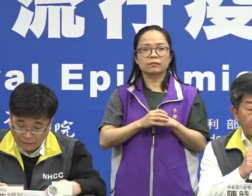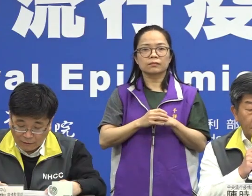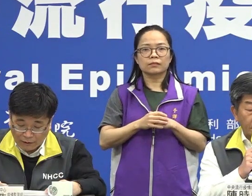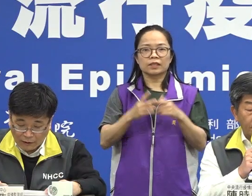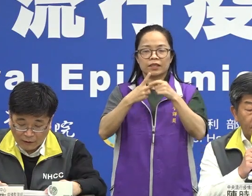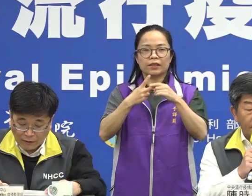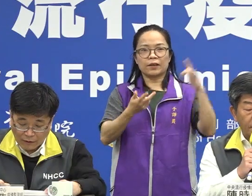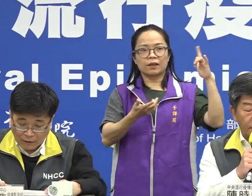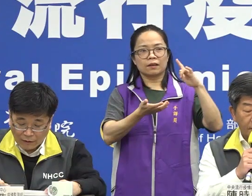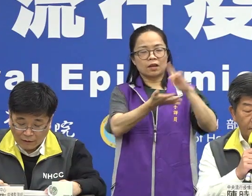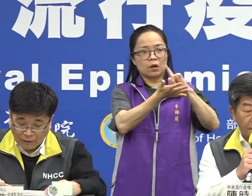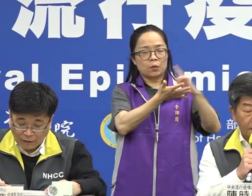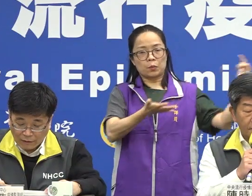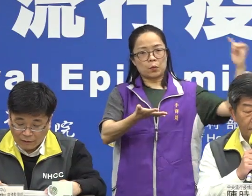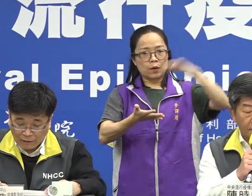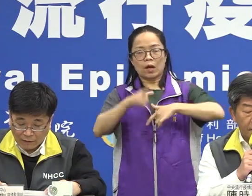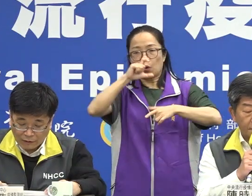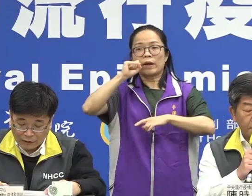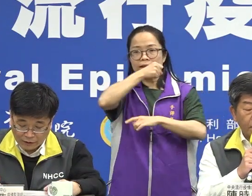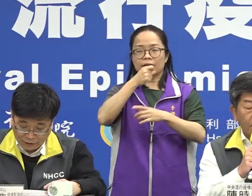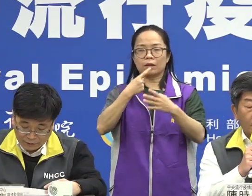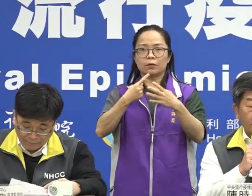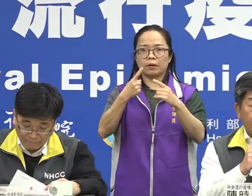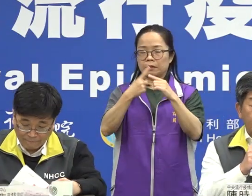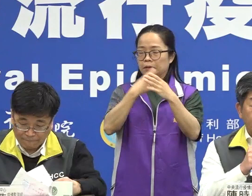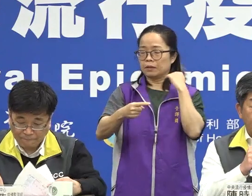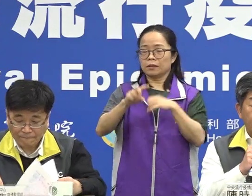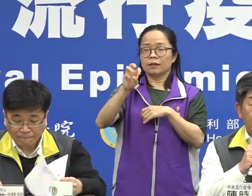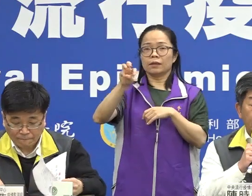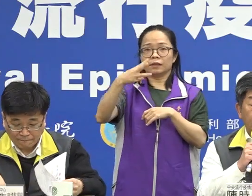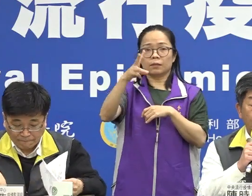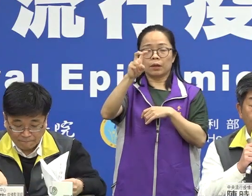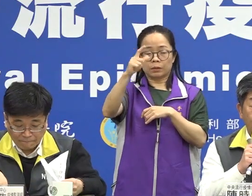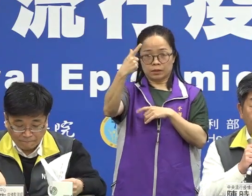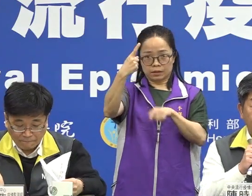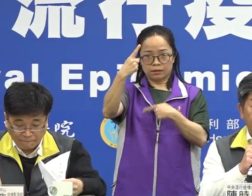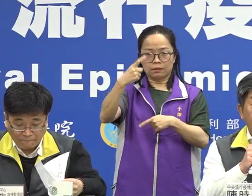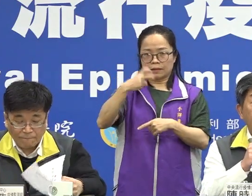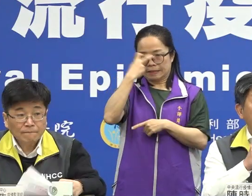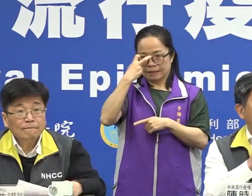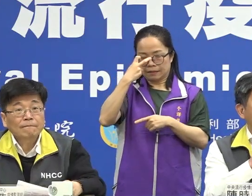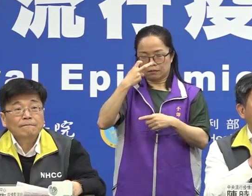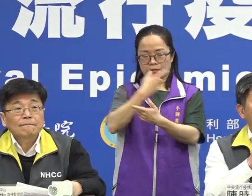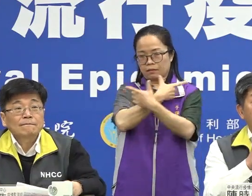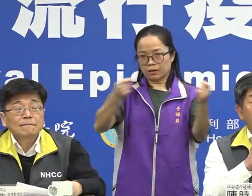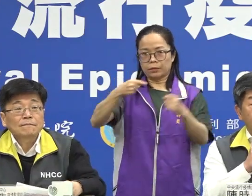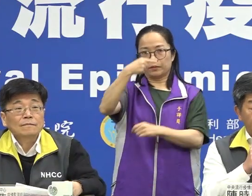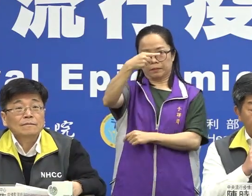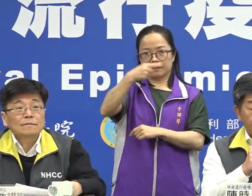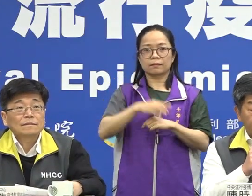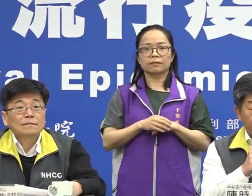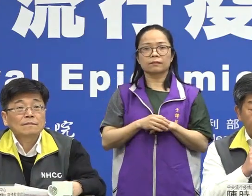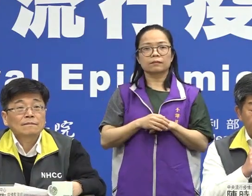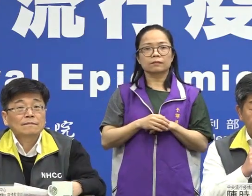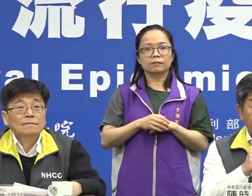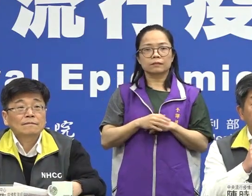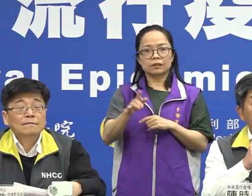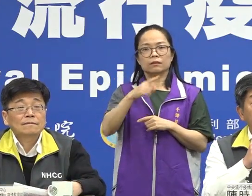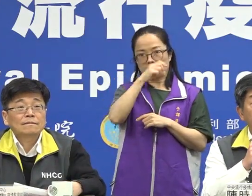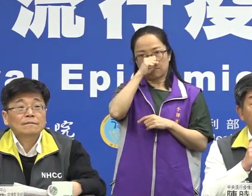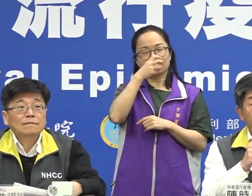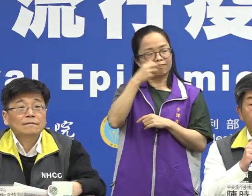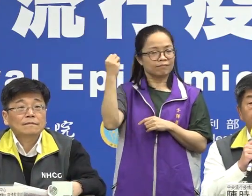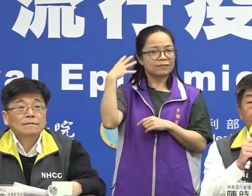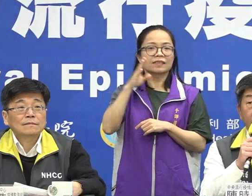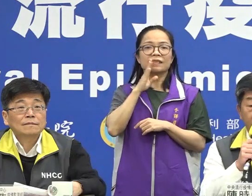批武汉包机返台的361人，我们在裁剪全部都是阴性。那当然是一个好消